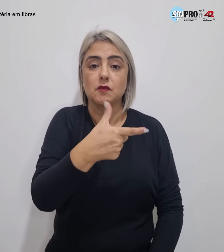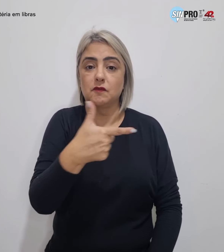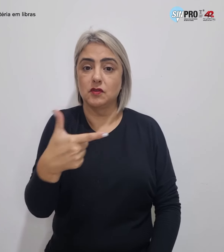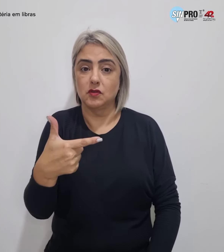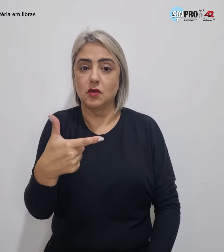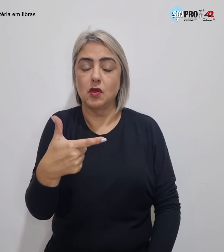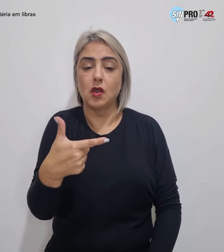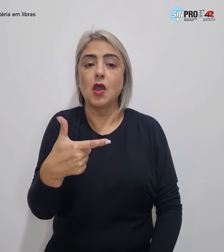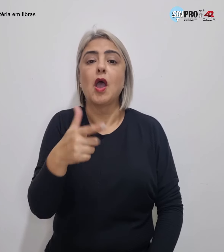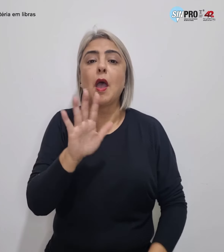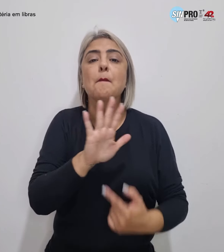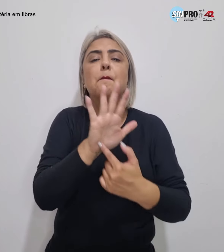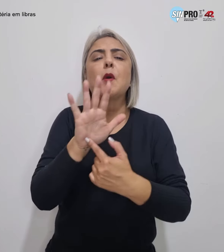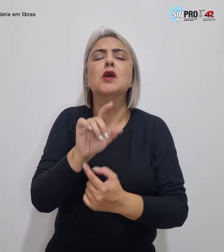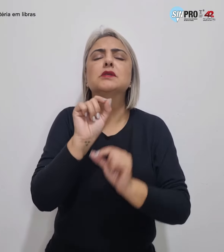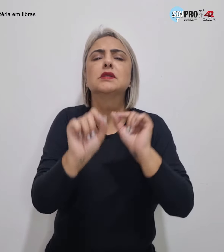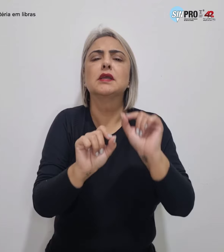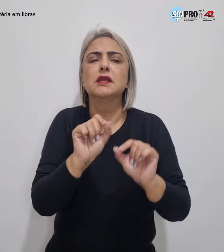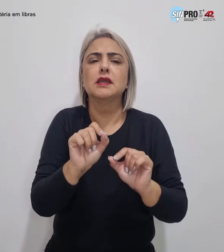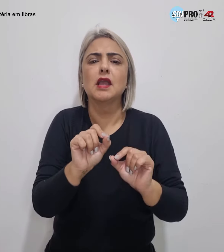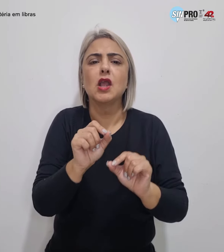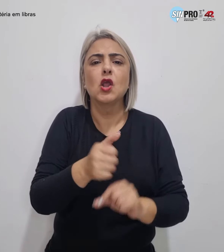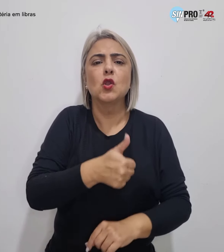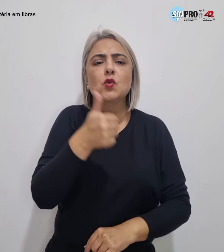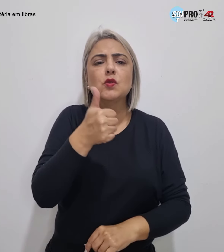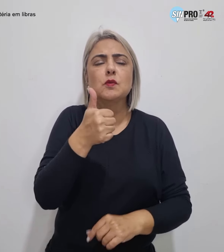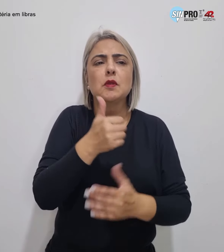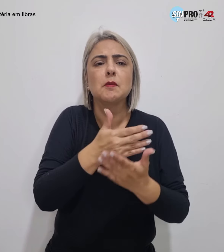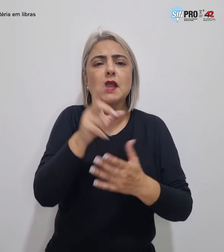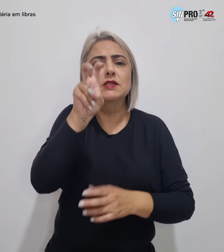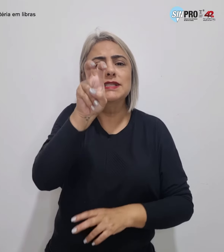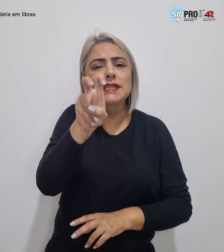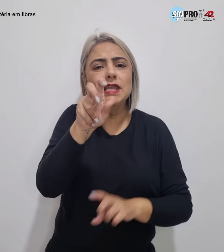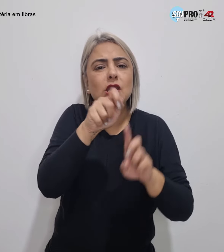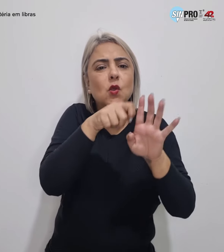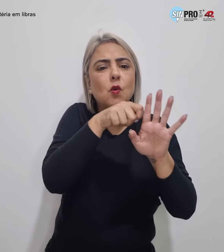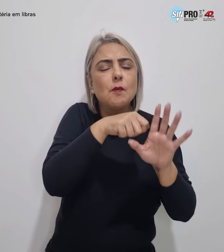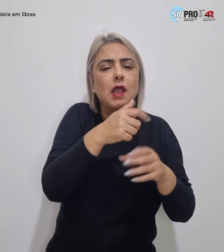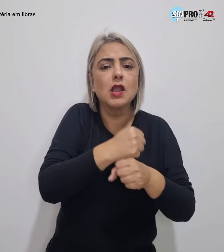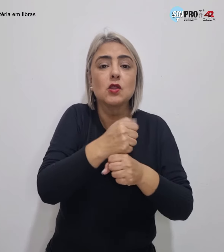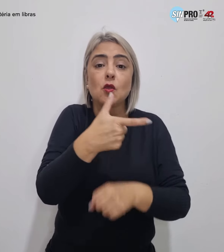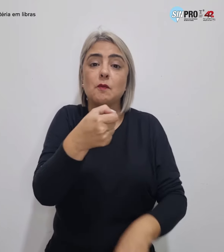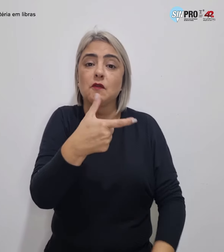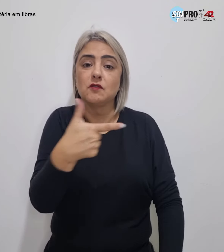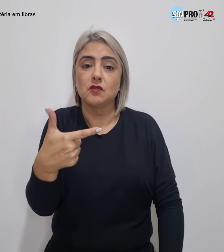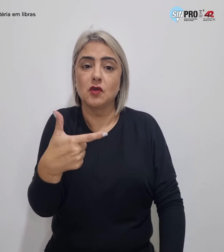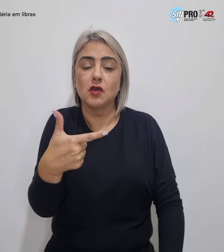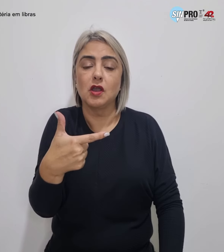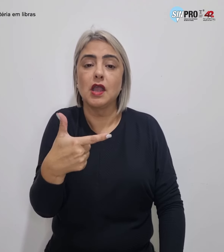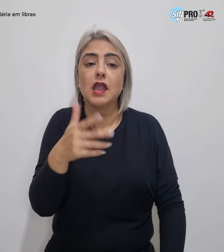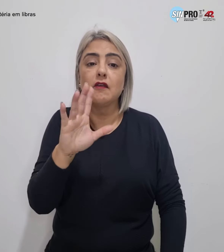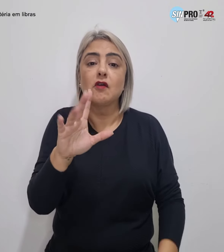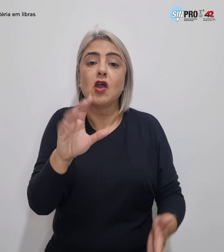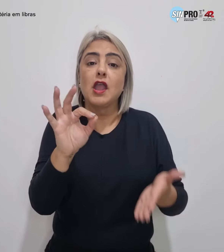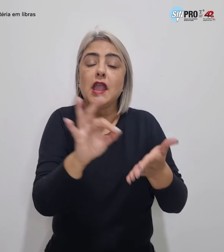dão conta de que nos primeiros cinco meses de 2022 foram registradas